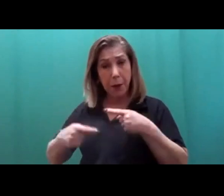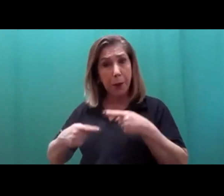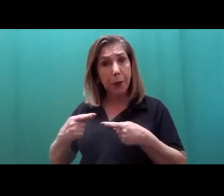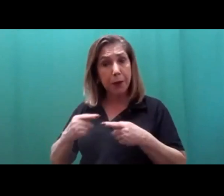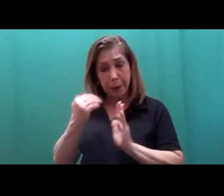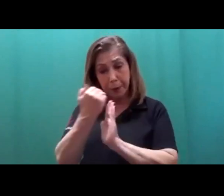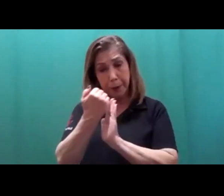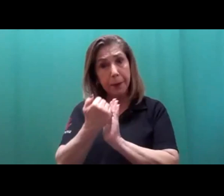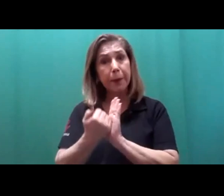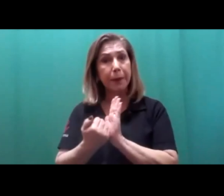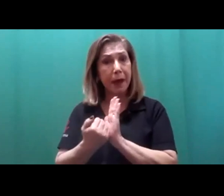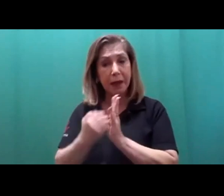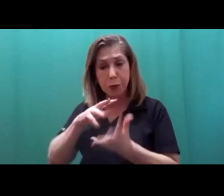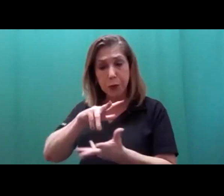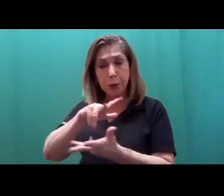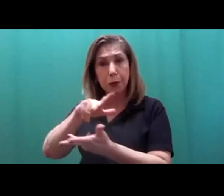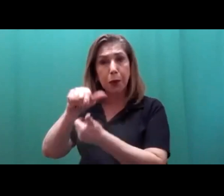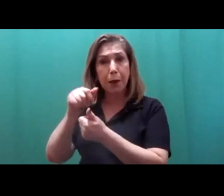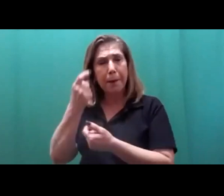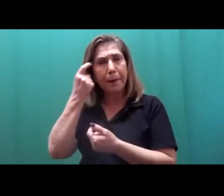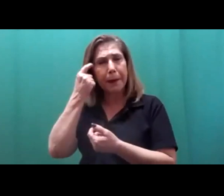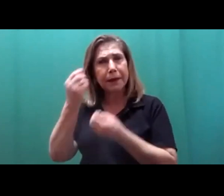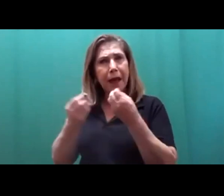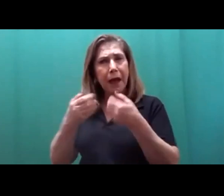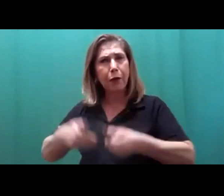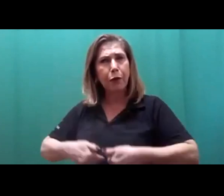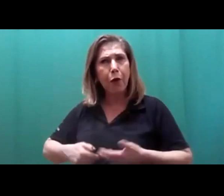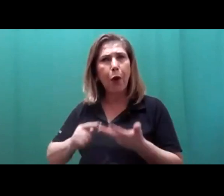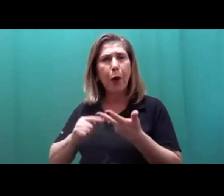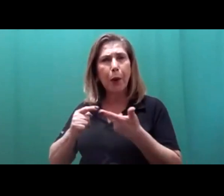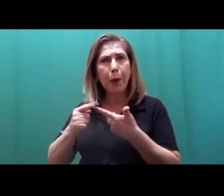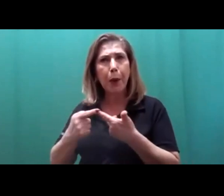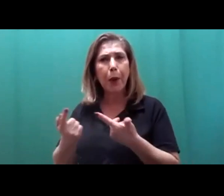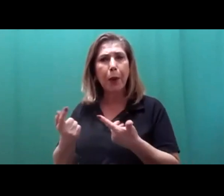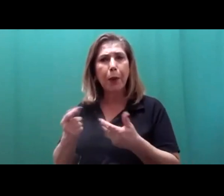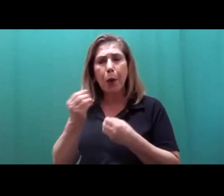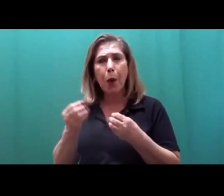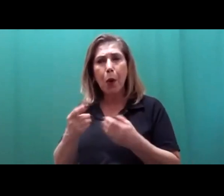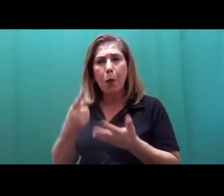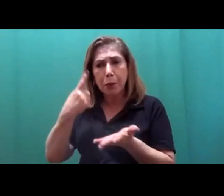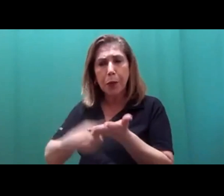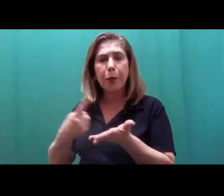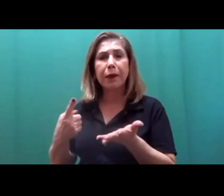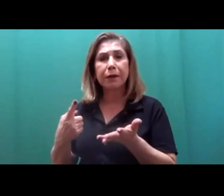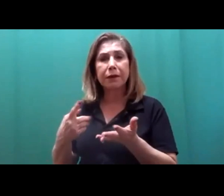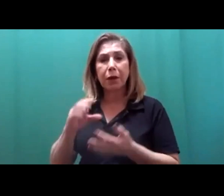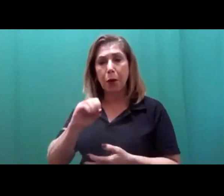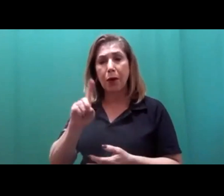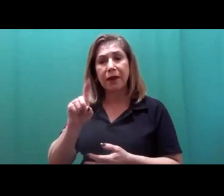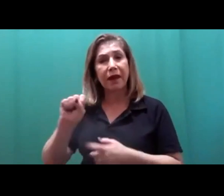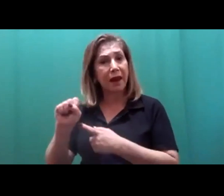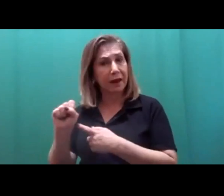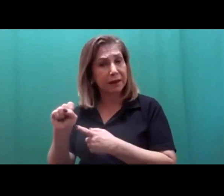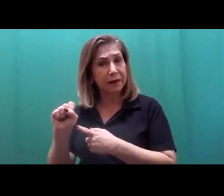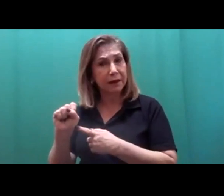processos globais de pensar a questão da fome, os pactos, os ODSs, eles são pensados